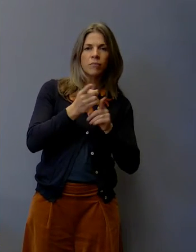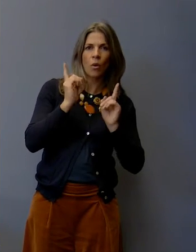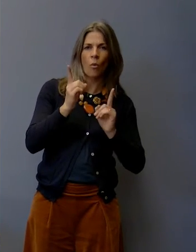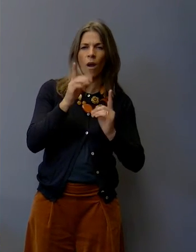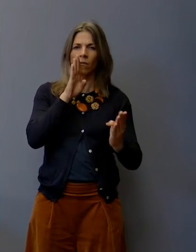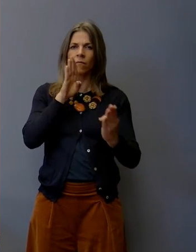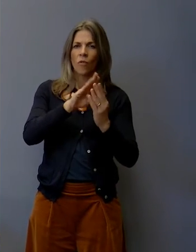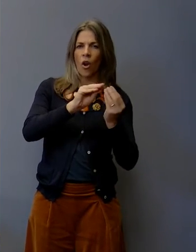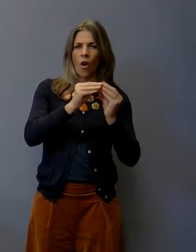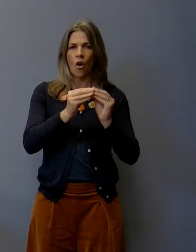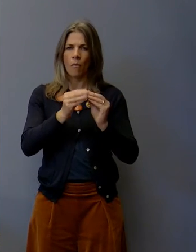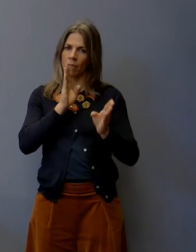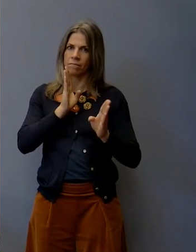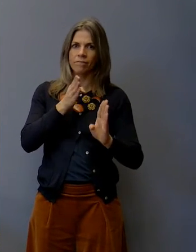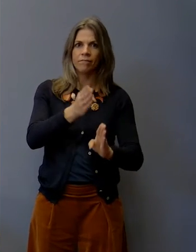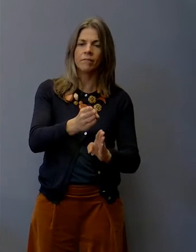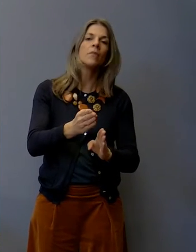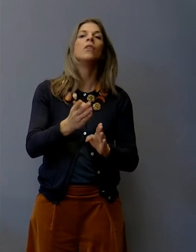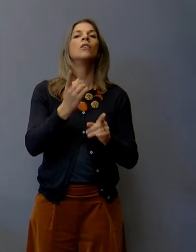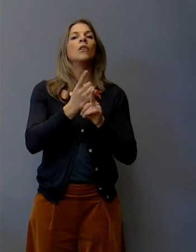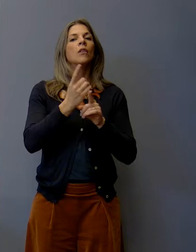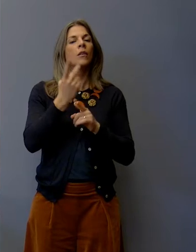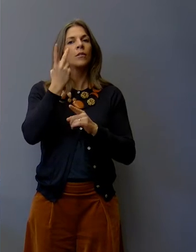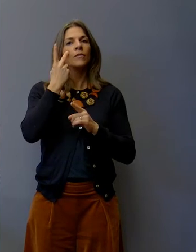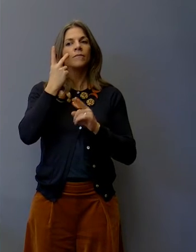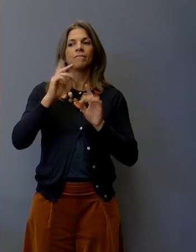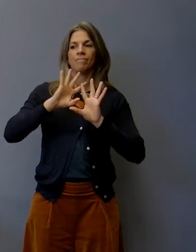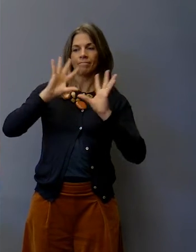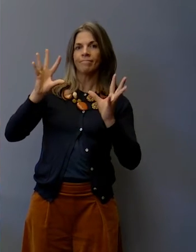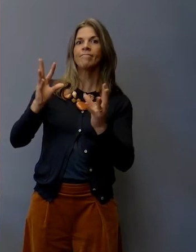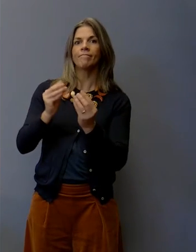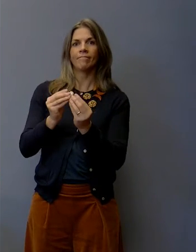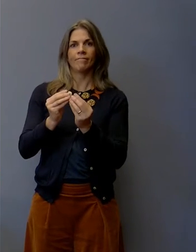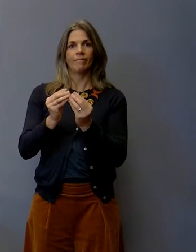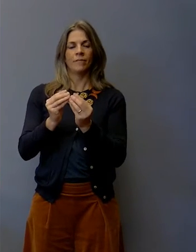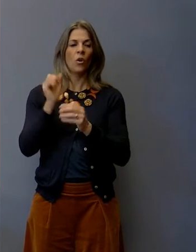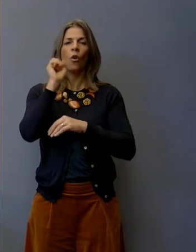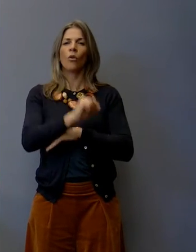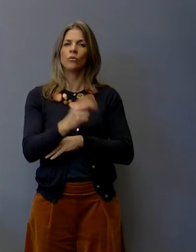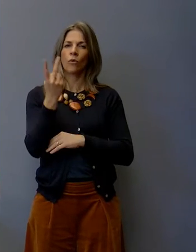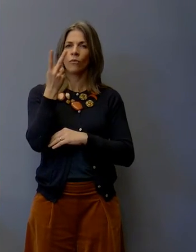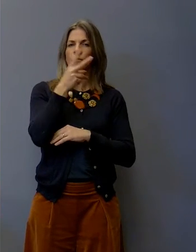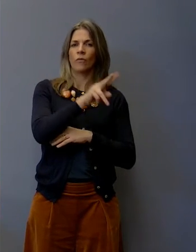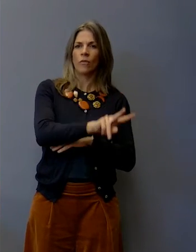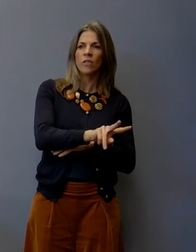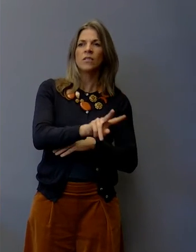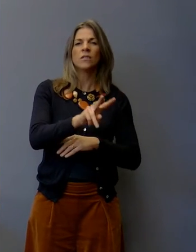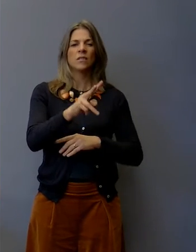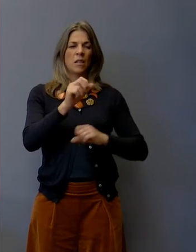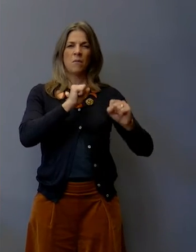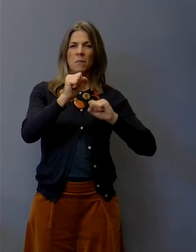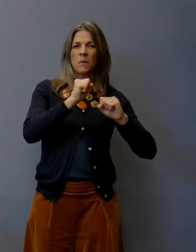introdurre la variabile dimenticata e marginalizzata della concertazione rispetto alla violenza e l'annuale protervia amministrativa